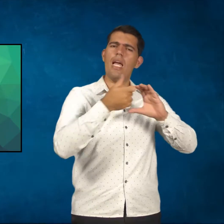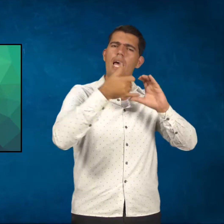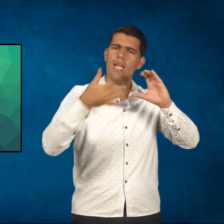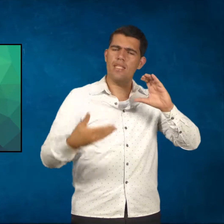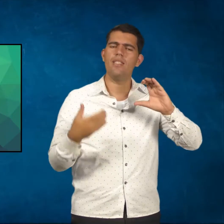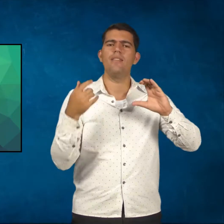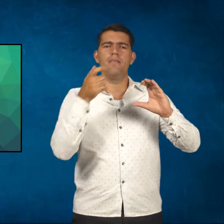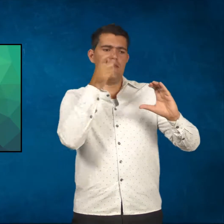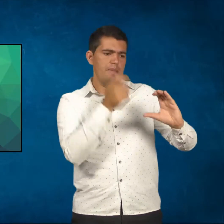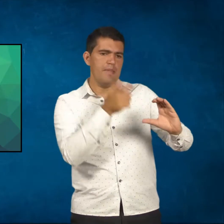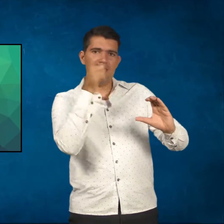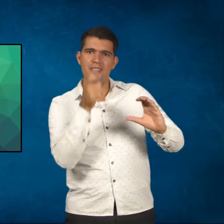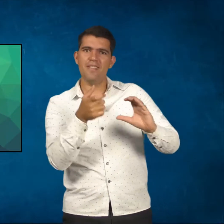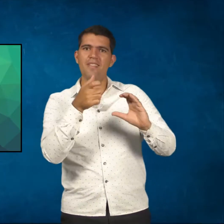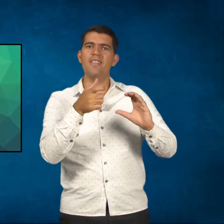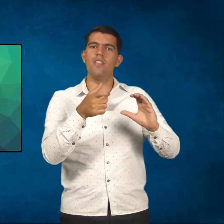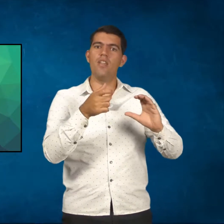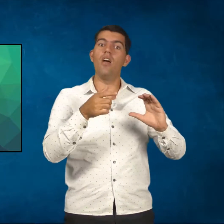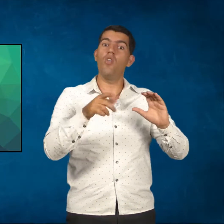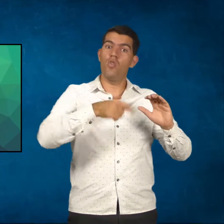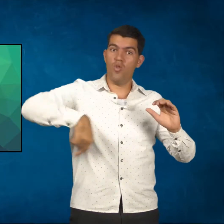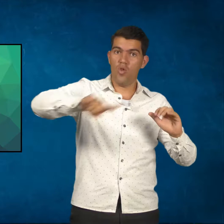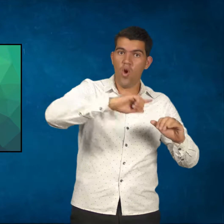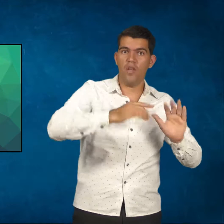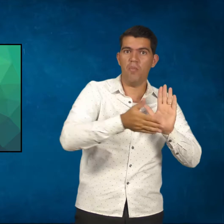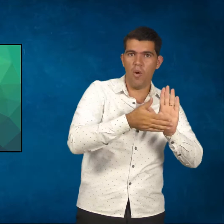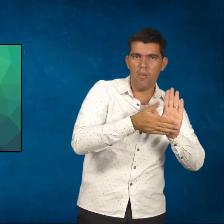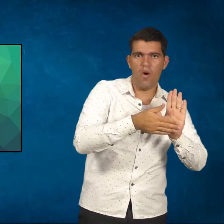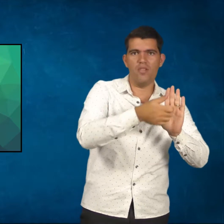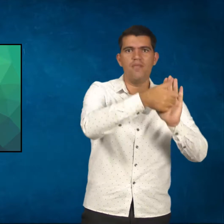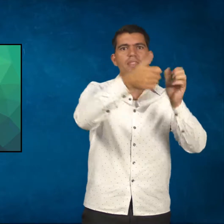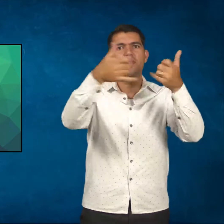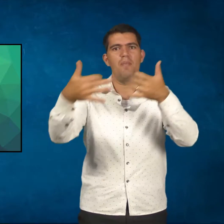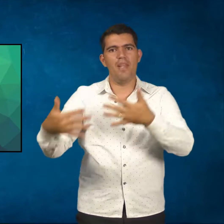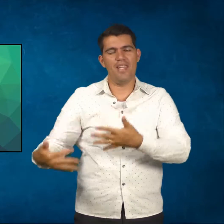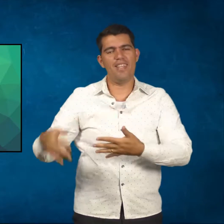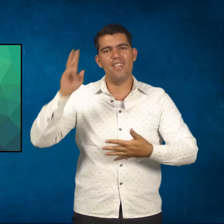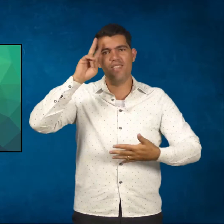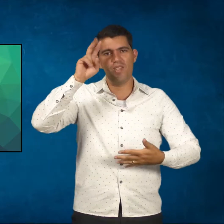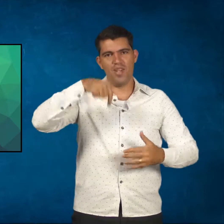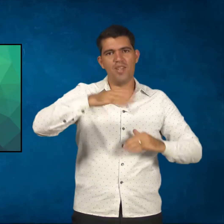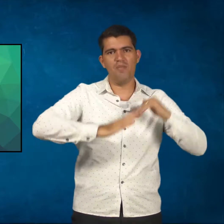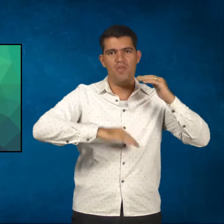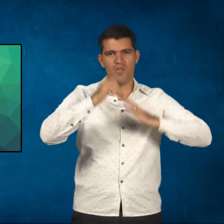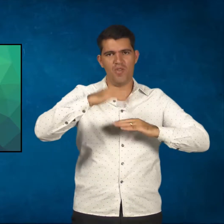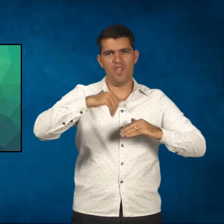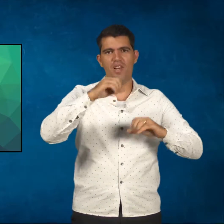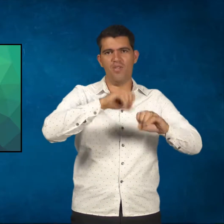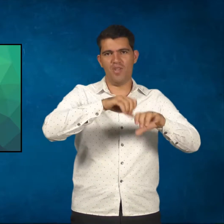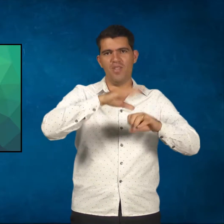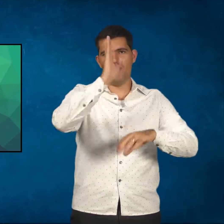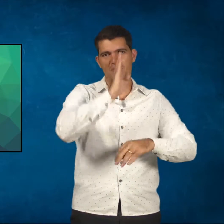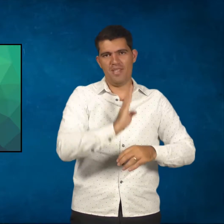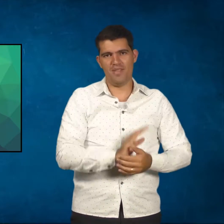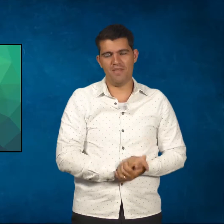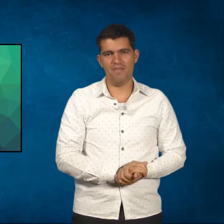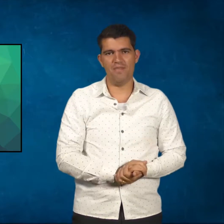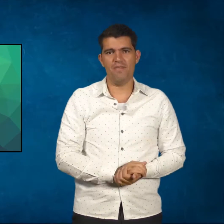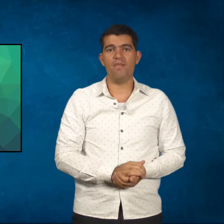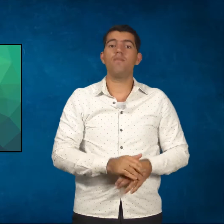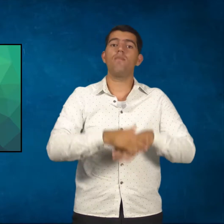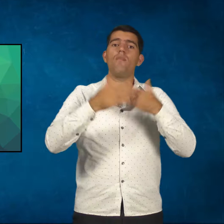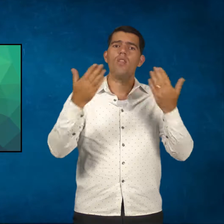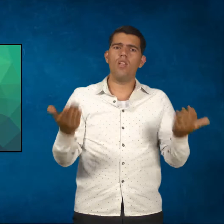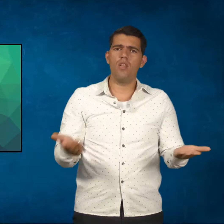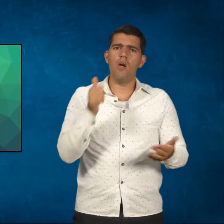interessantes sobre a abordagem que nós propomos a respeito da história da educação profissional no Brasil. De acordo com